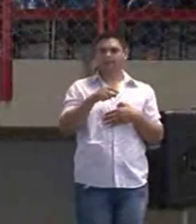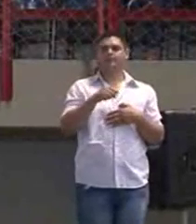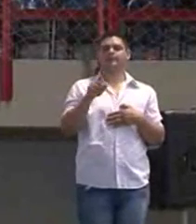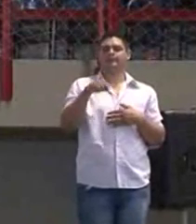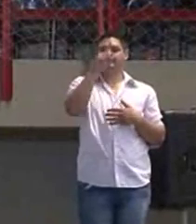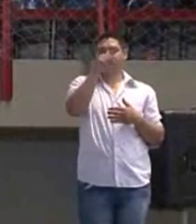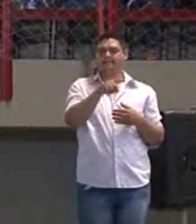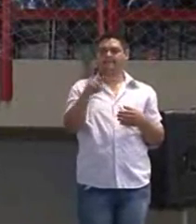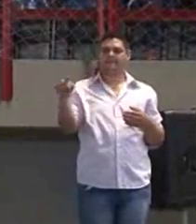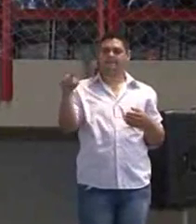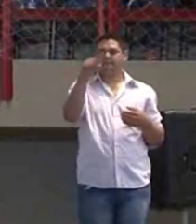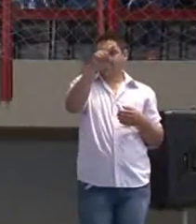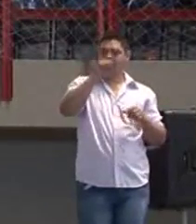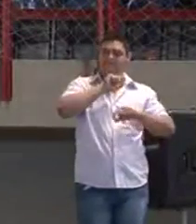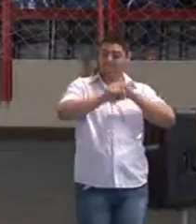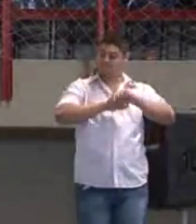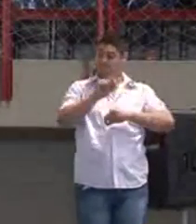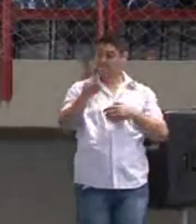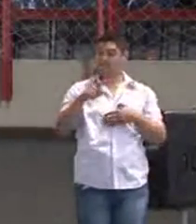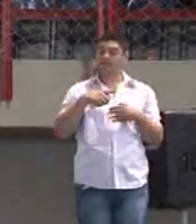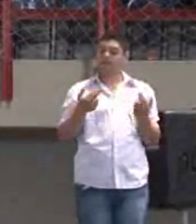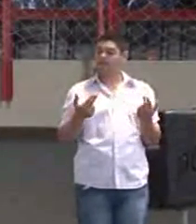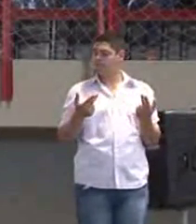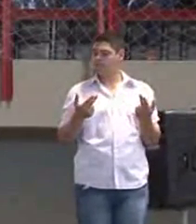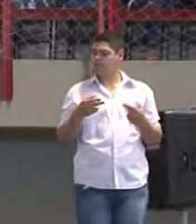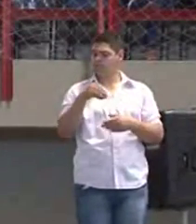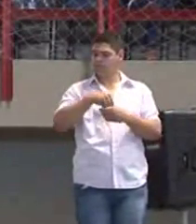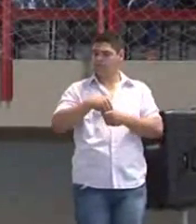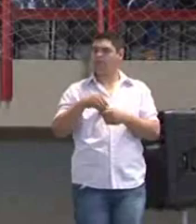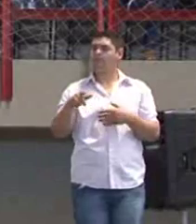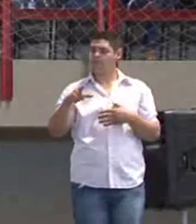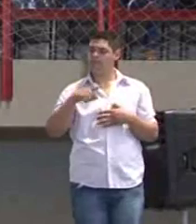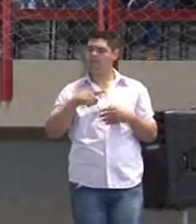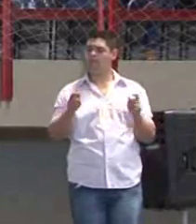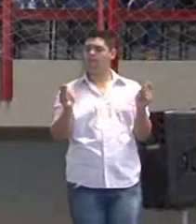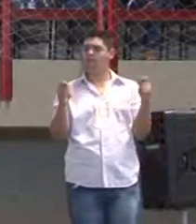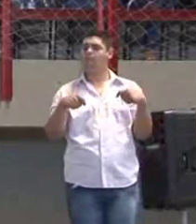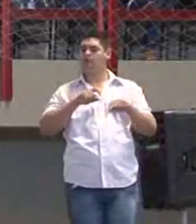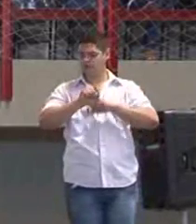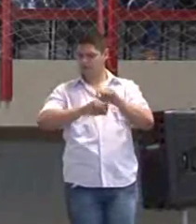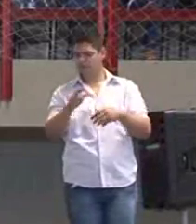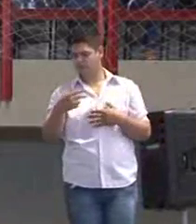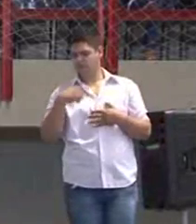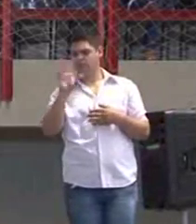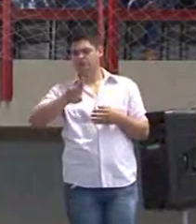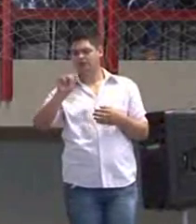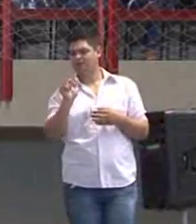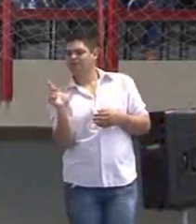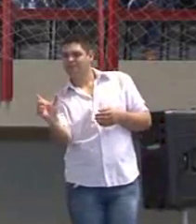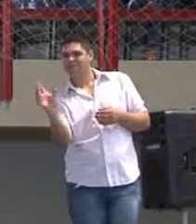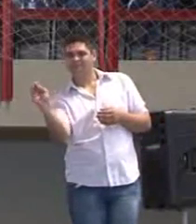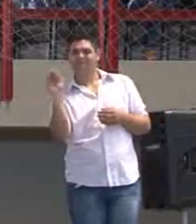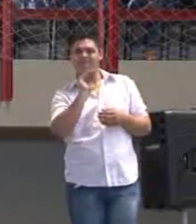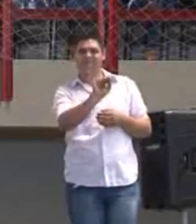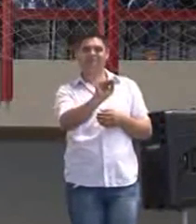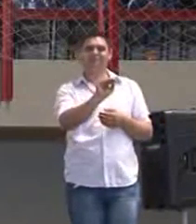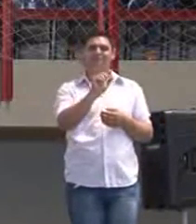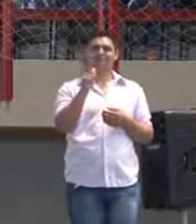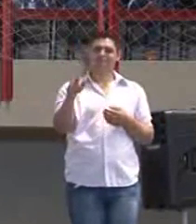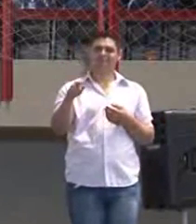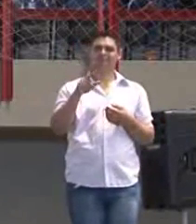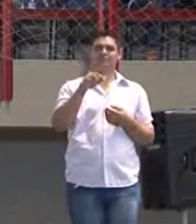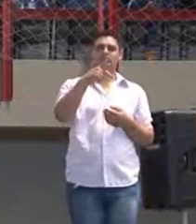sabe que mesmo que o enunciado da questão não peça, existe a possibilidade de você usar o que a gente chama de Teorema de Pitágoras. É